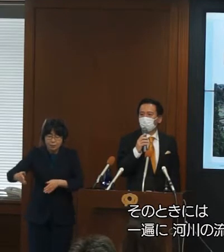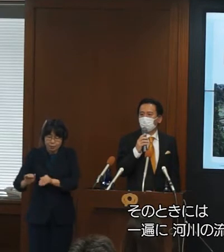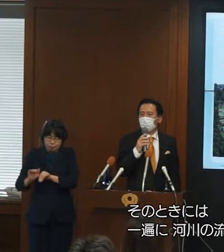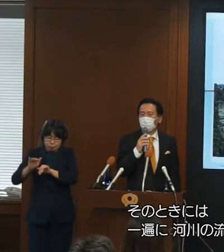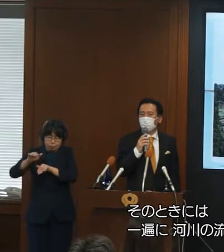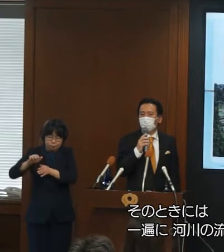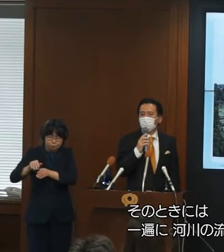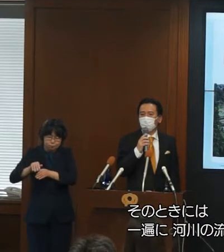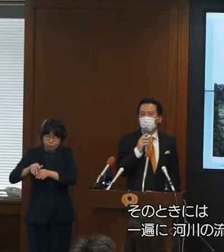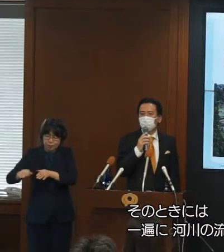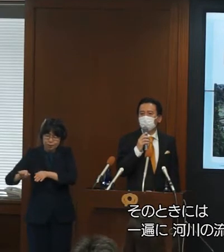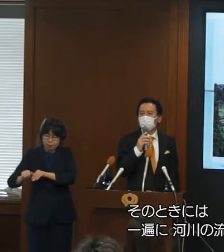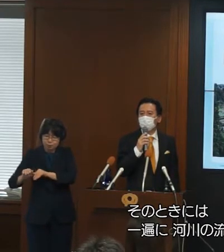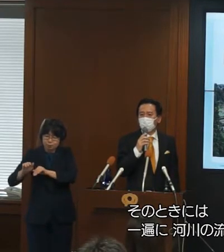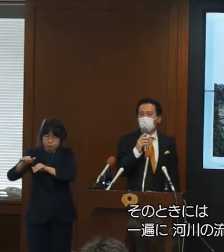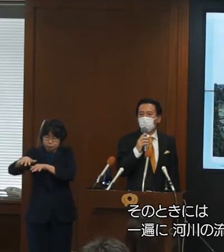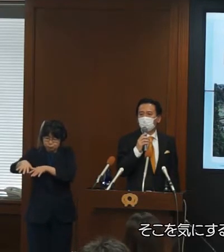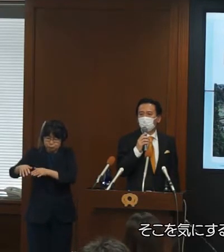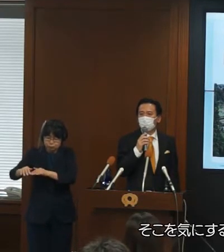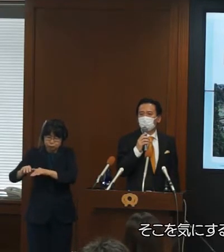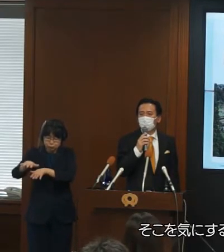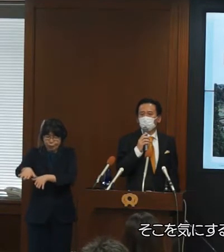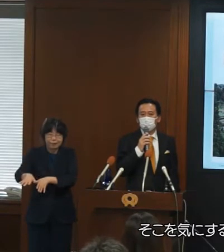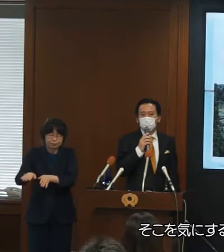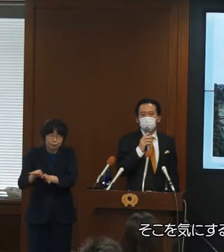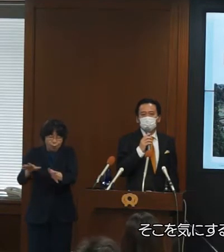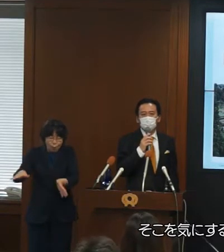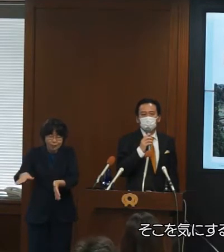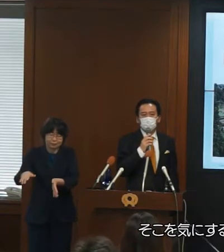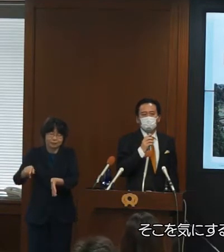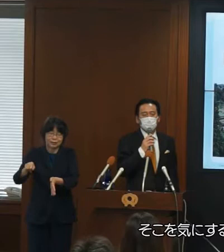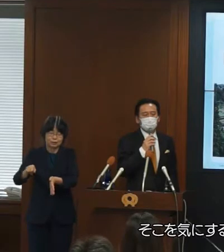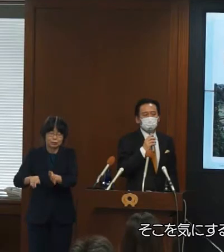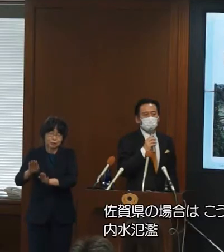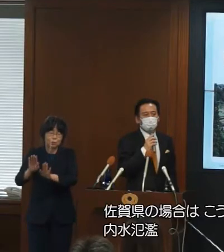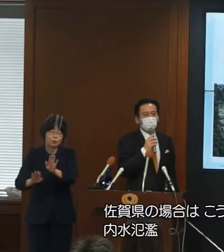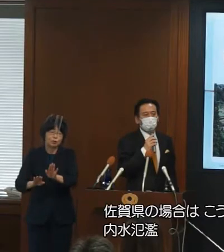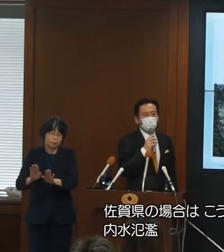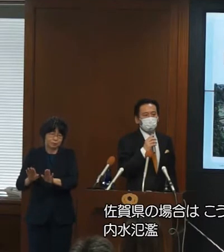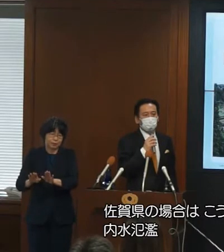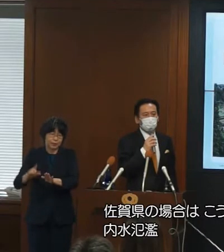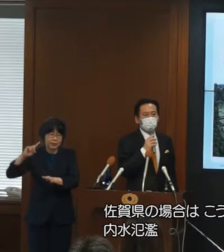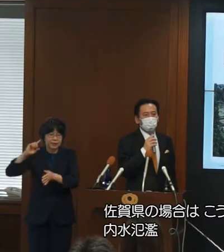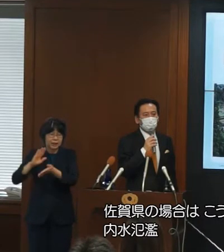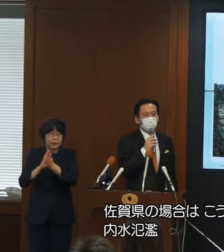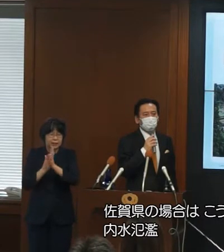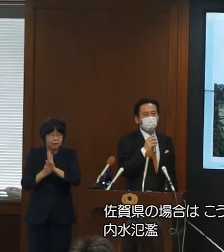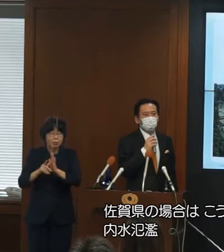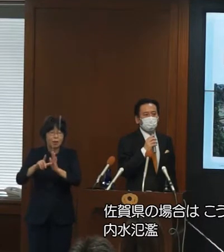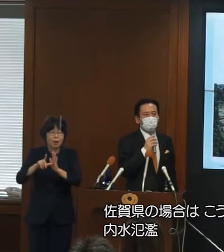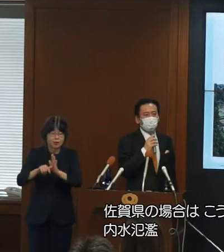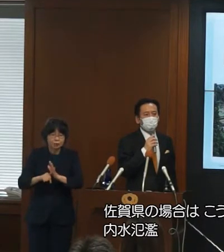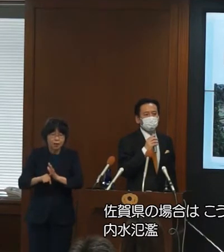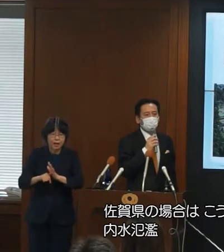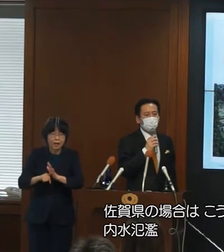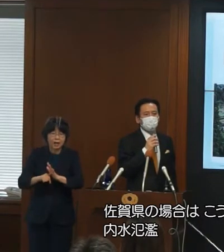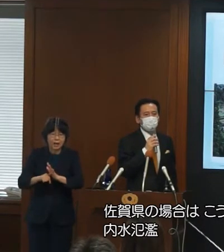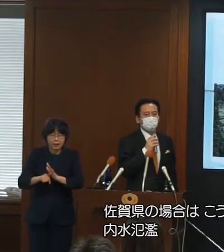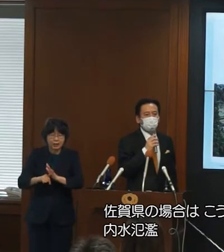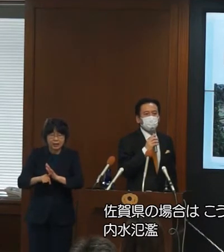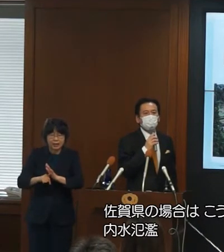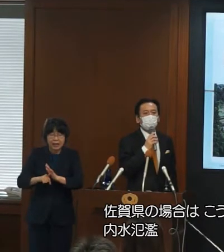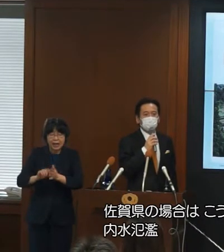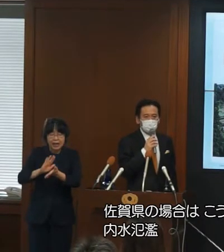河川の流量があふれ出すので、そこを気にするわけですけれども、佐賀県の場合はこういう県土であります